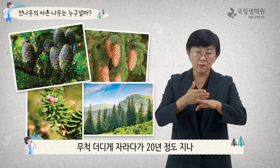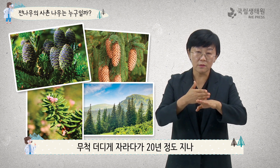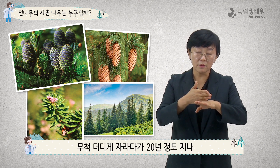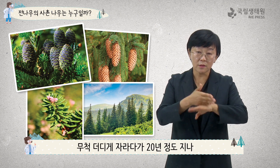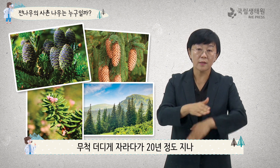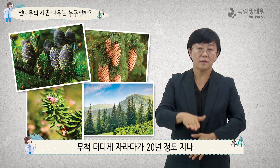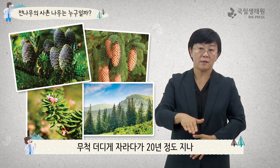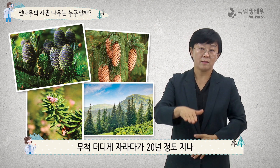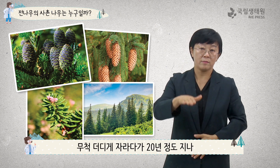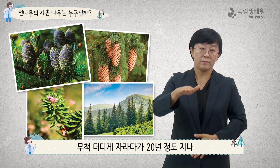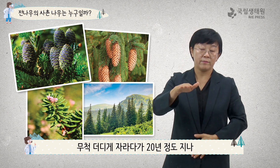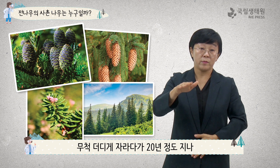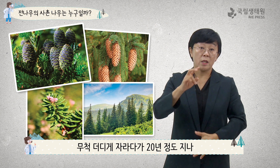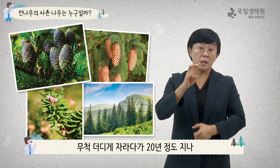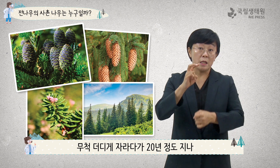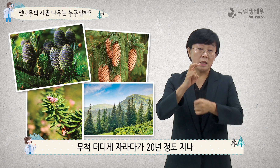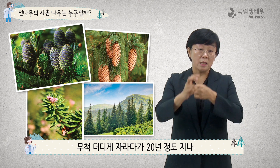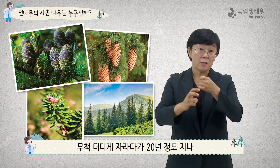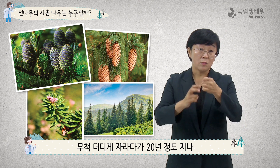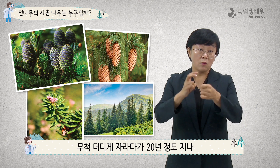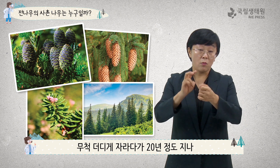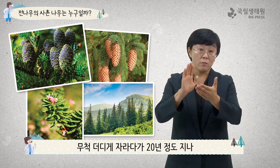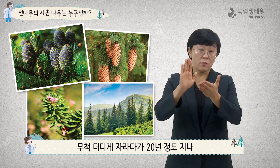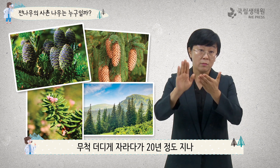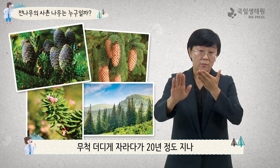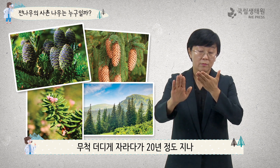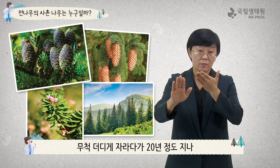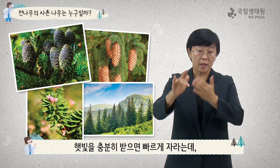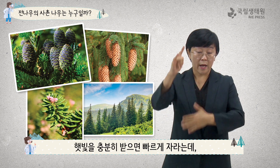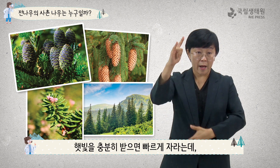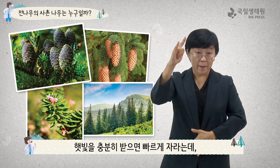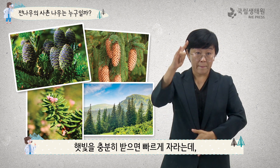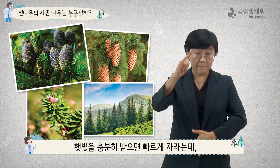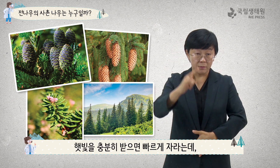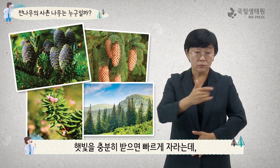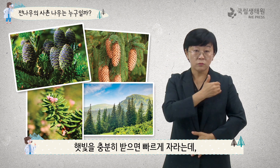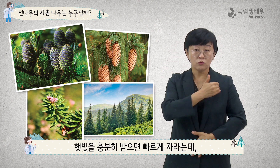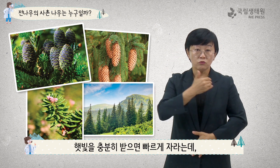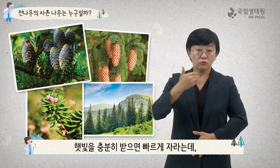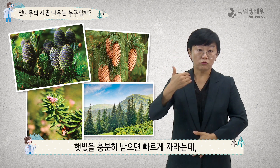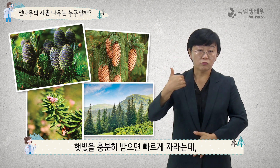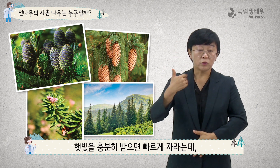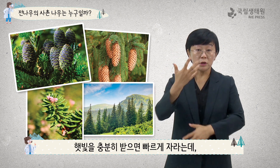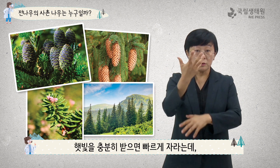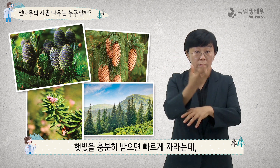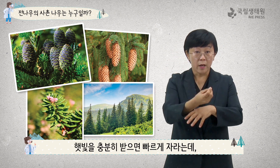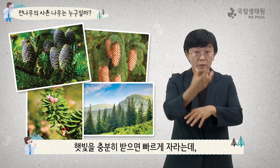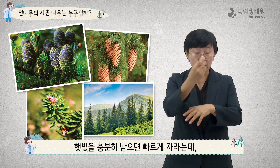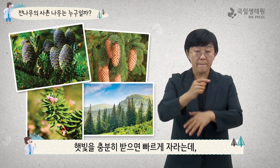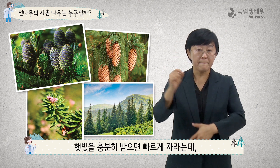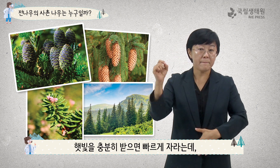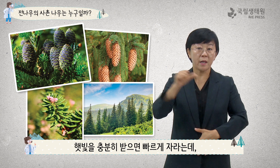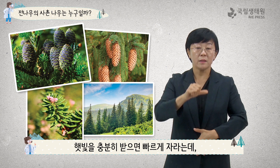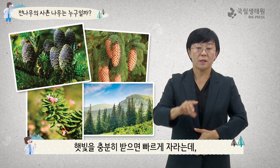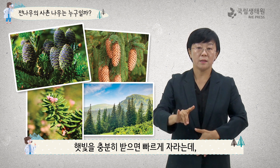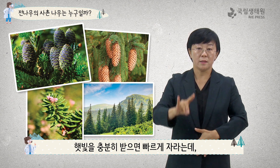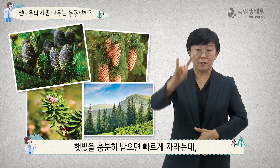무척 더디게 자라다가 20년 정도 지나 햇빛을 충분히 받으면 빠르게 자라는데